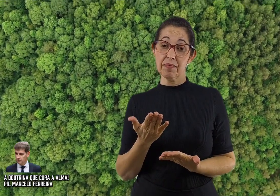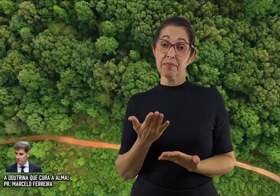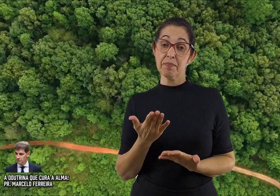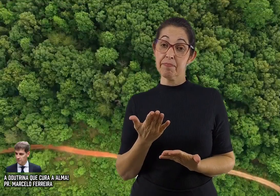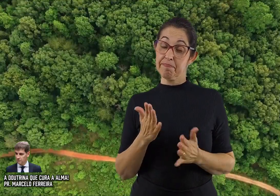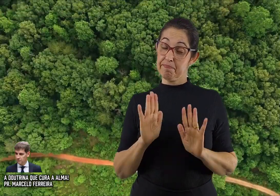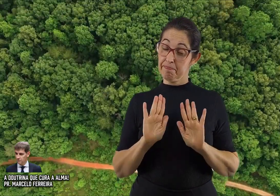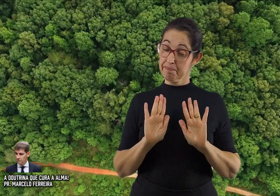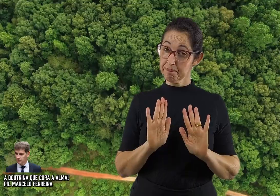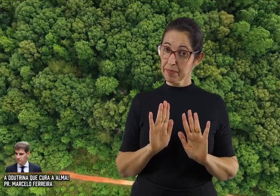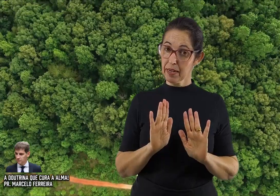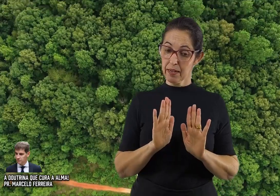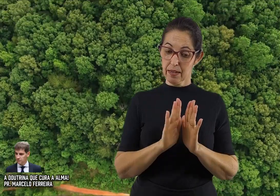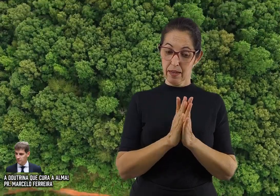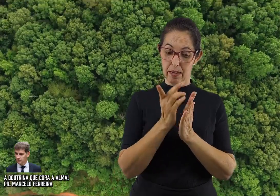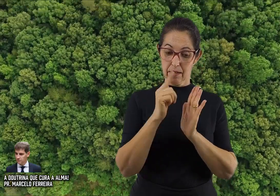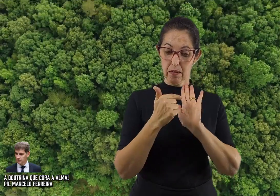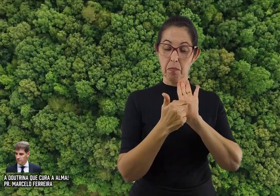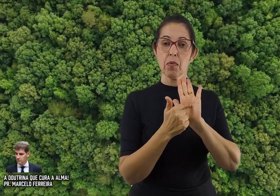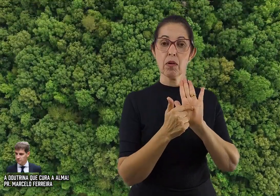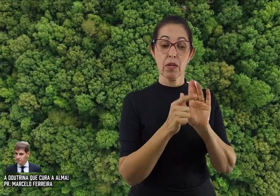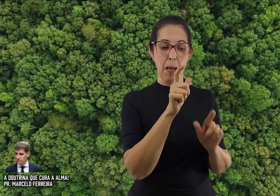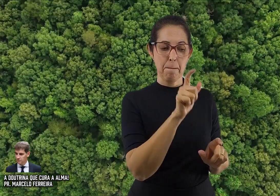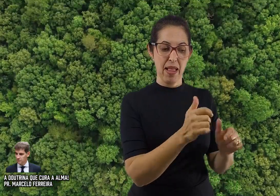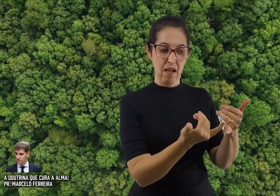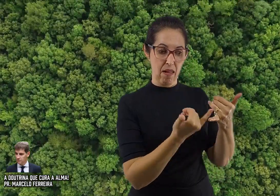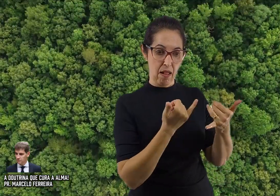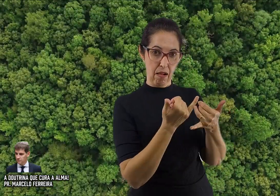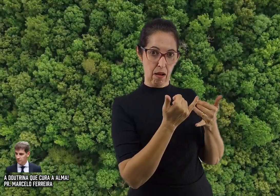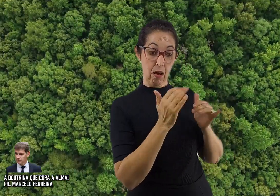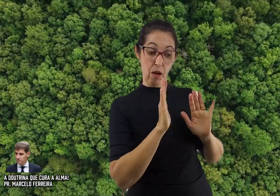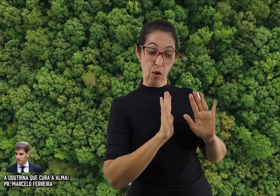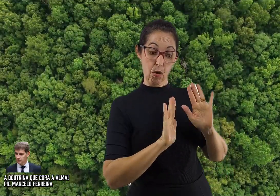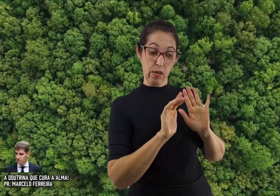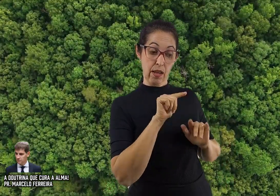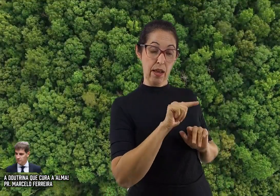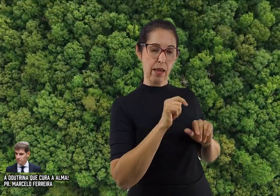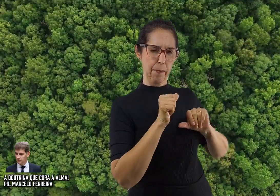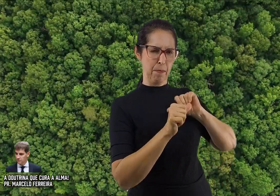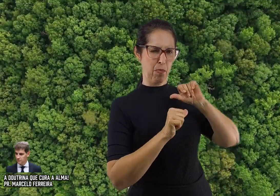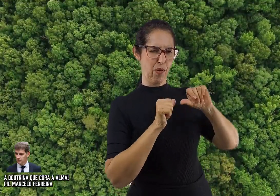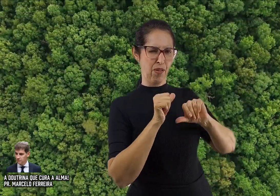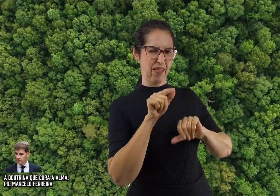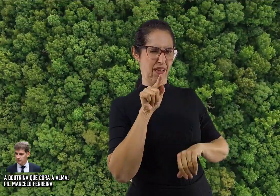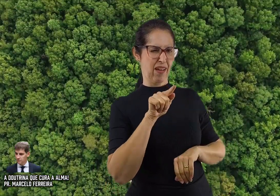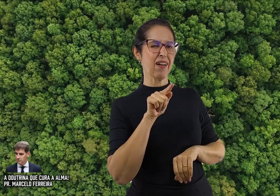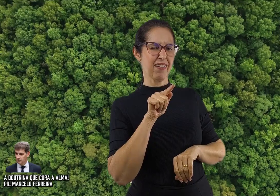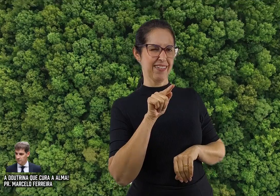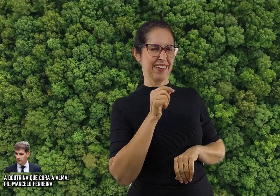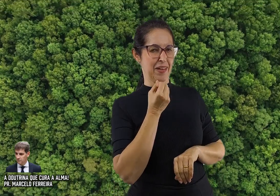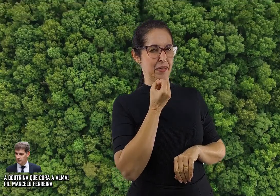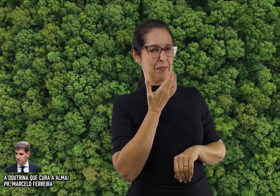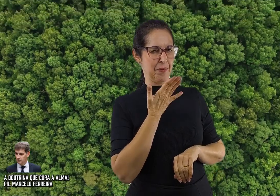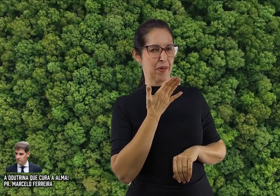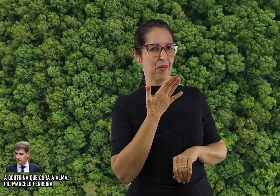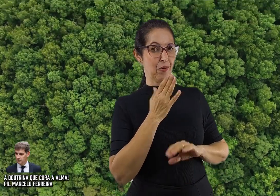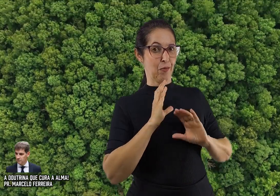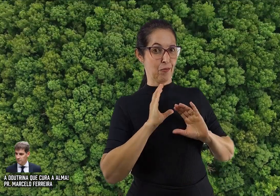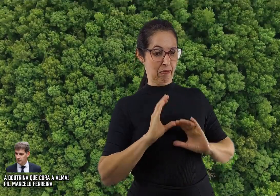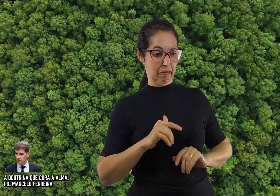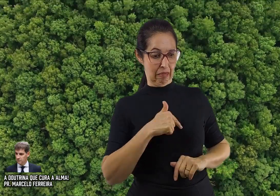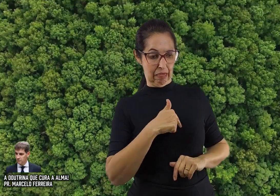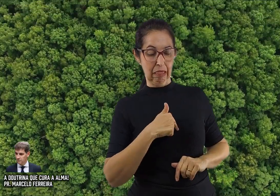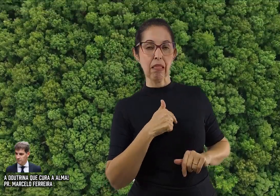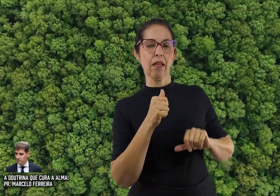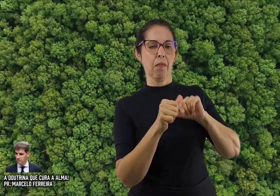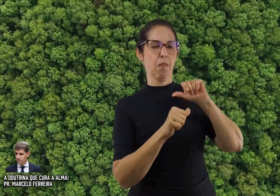fala, olha, cuidado com falar de alguns, porque eles querem corromper os bons costumes. E a palavra diz que os bons costumes têm que ser